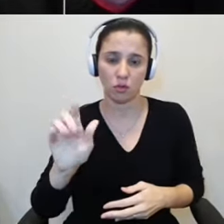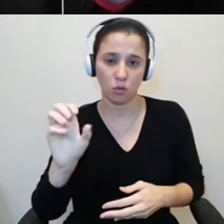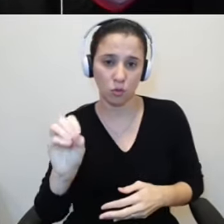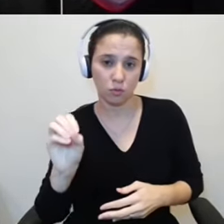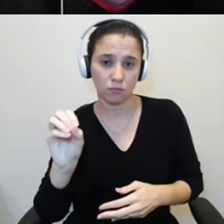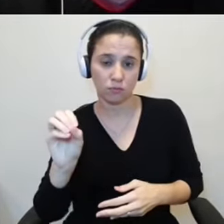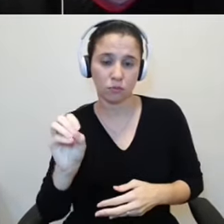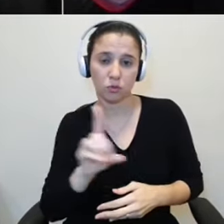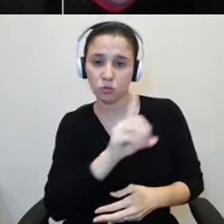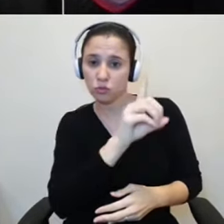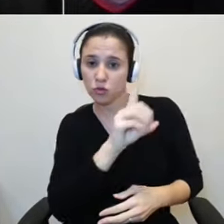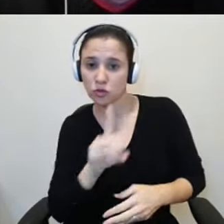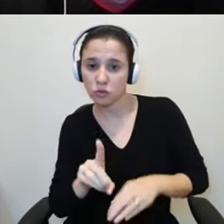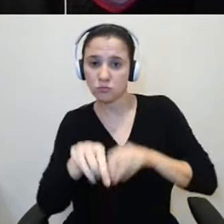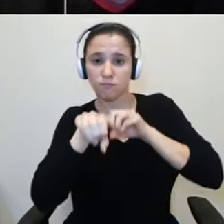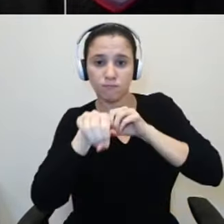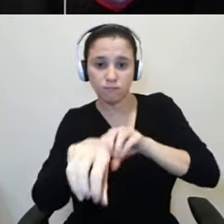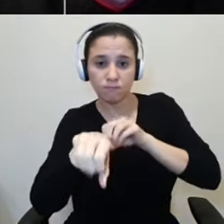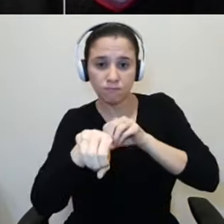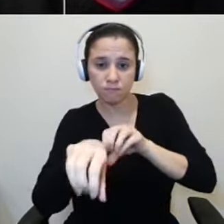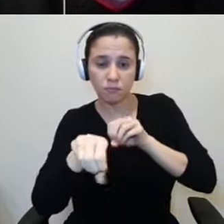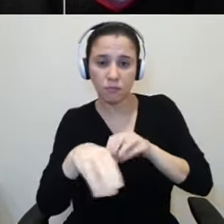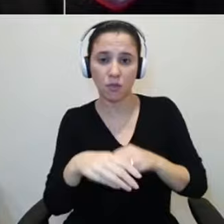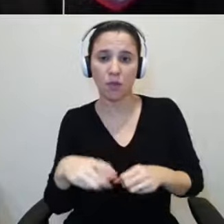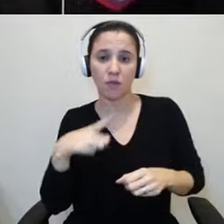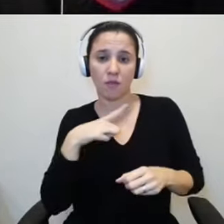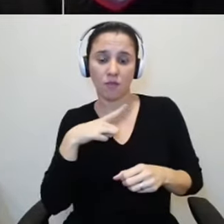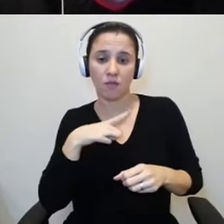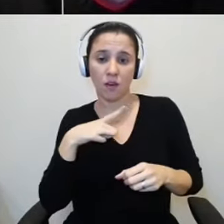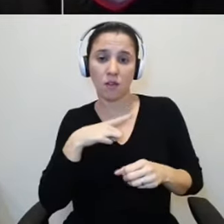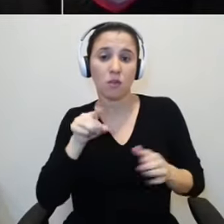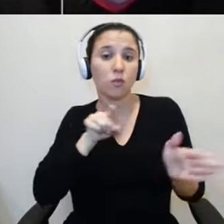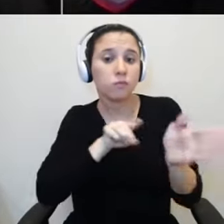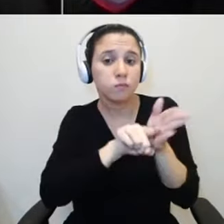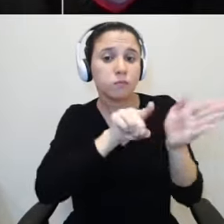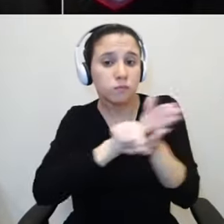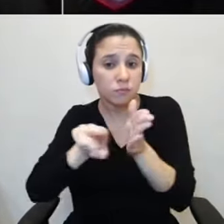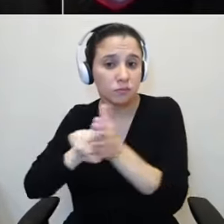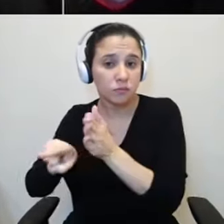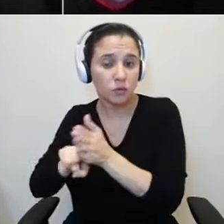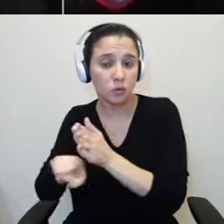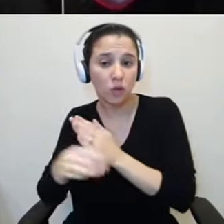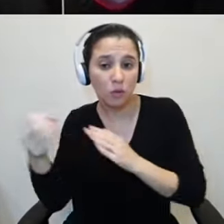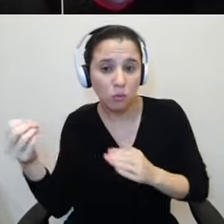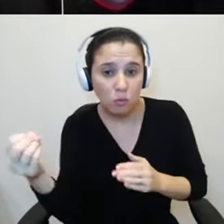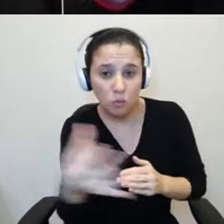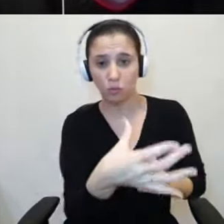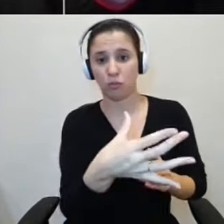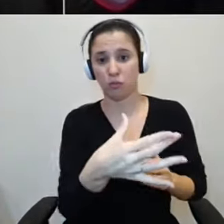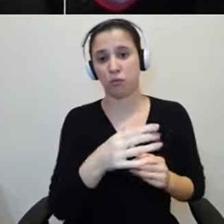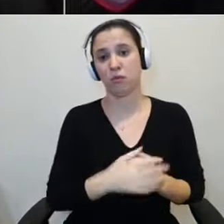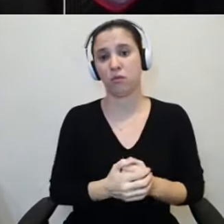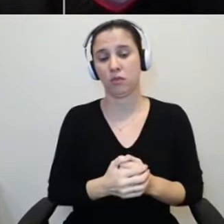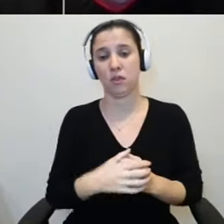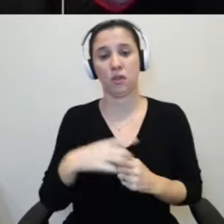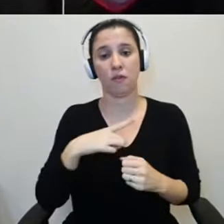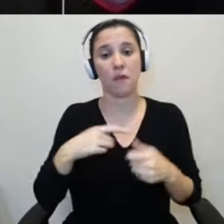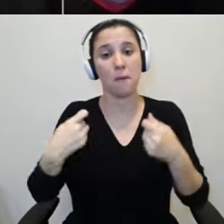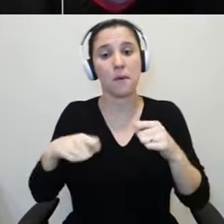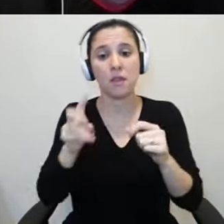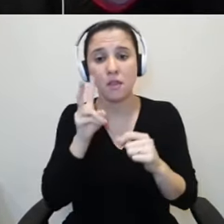site e do questionário. Então, é uma nova versão daquele questionário. Que agora a gente precisa ter todas as